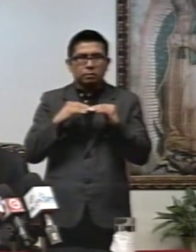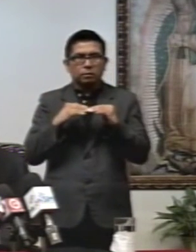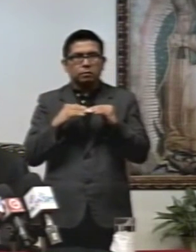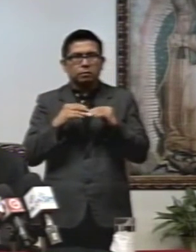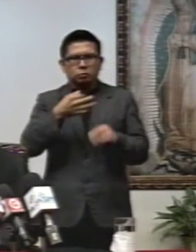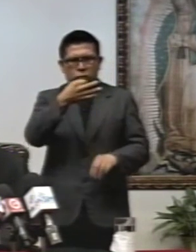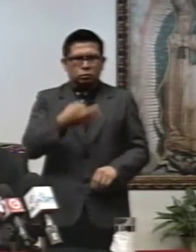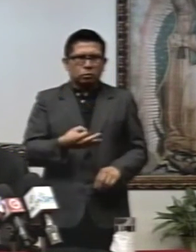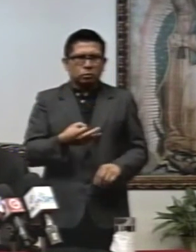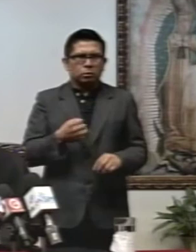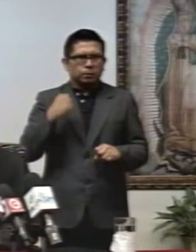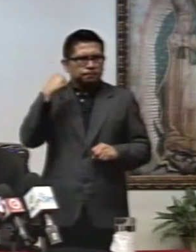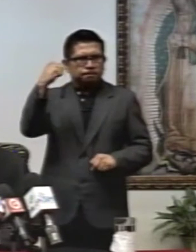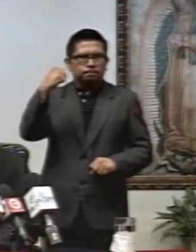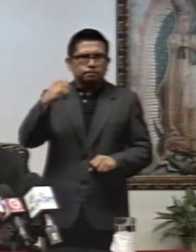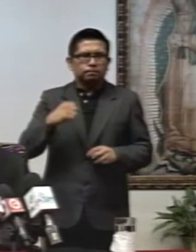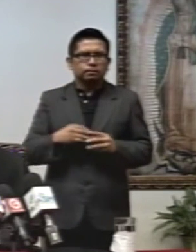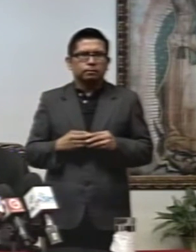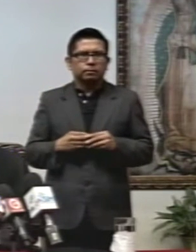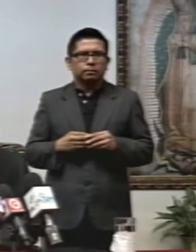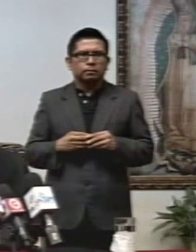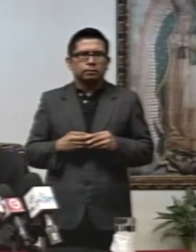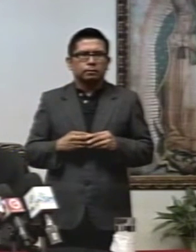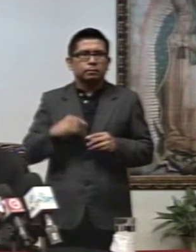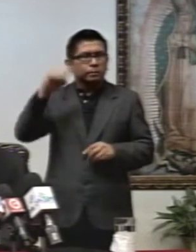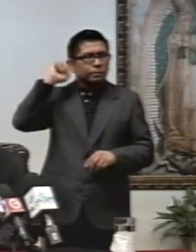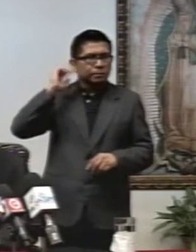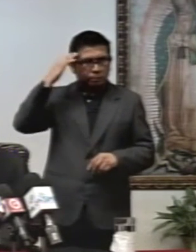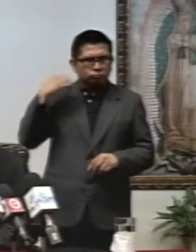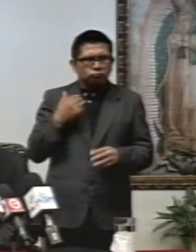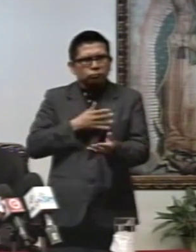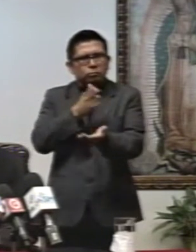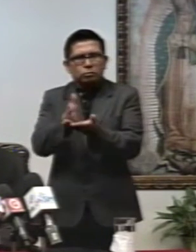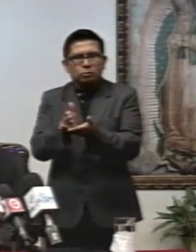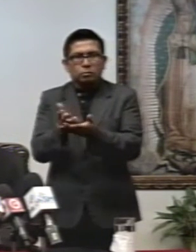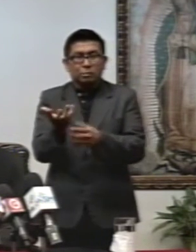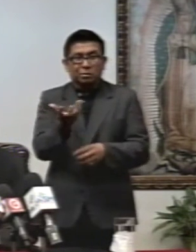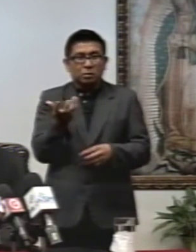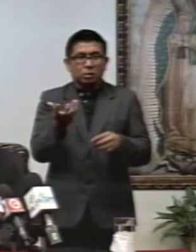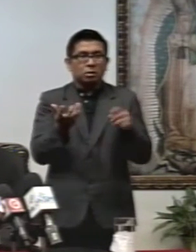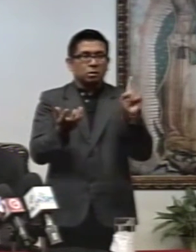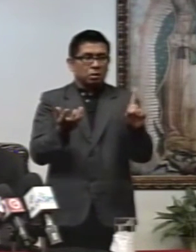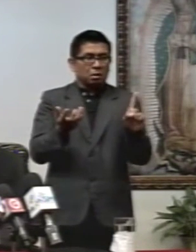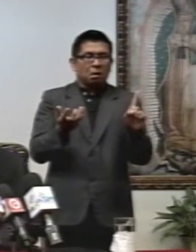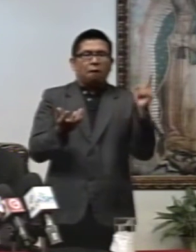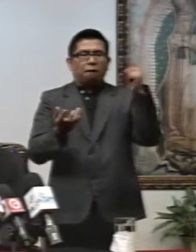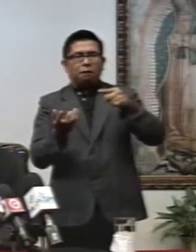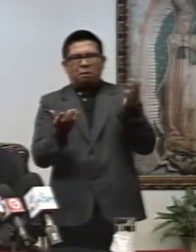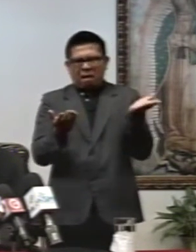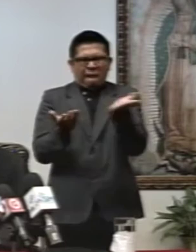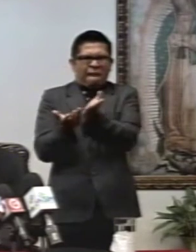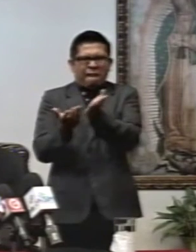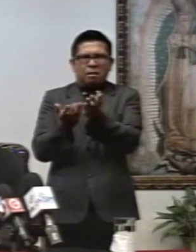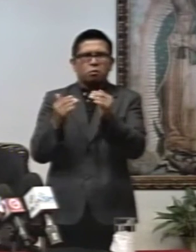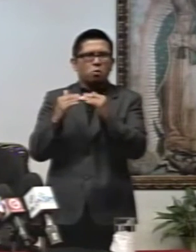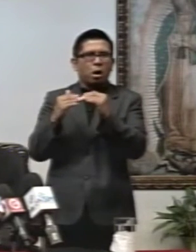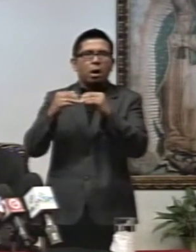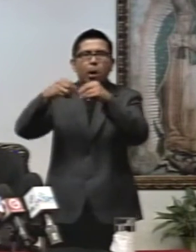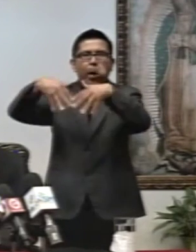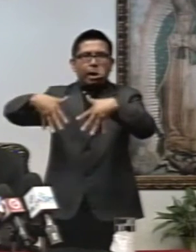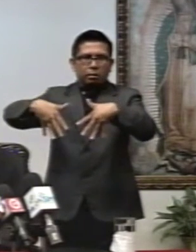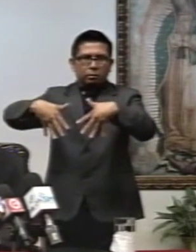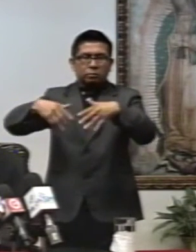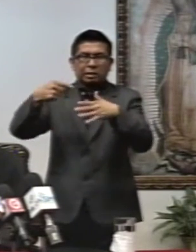nobles, heroicas, y que se les trate como criminales, que se les violen todos